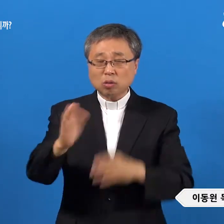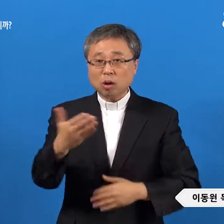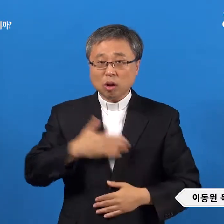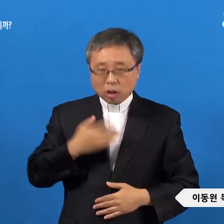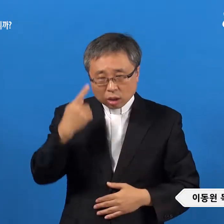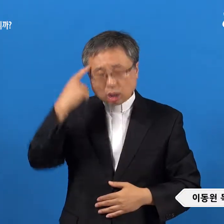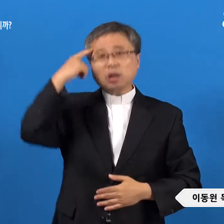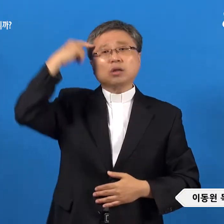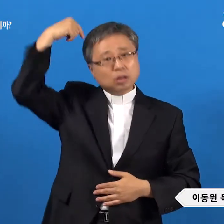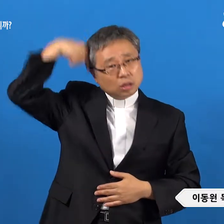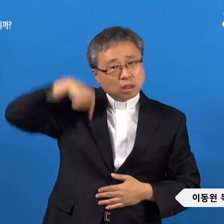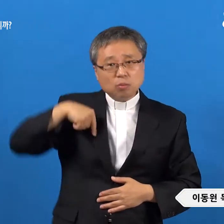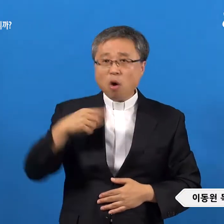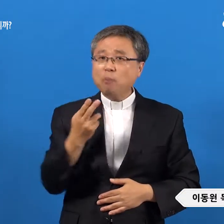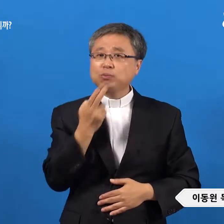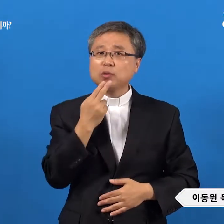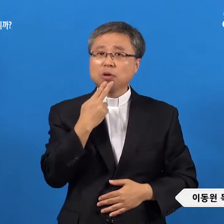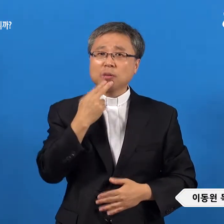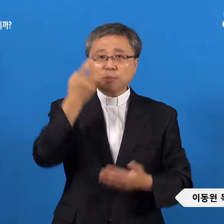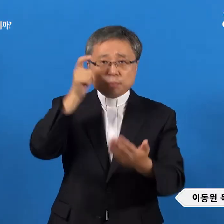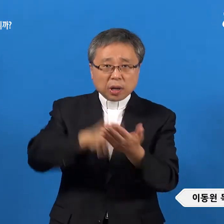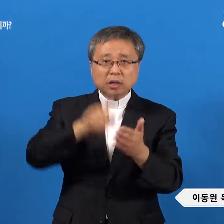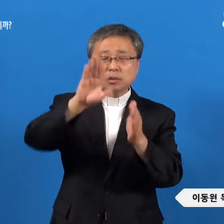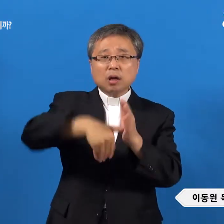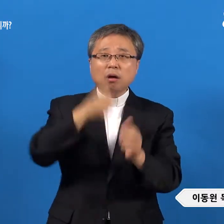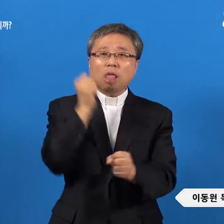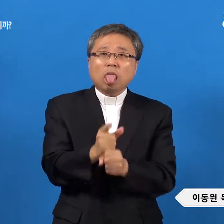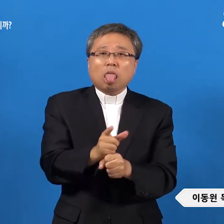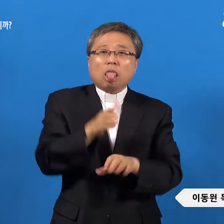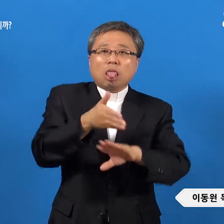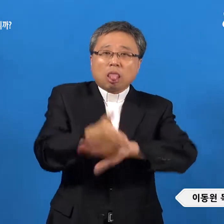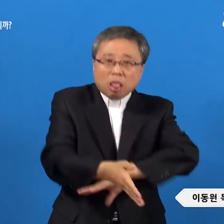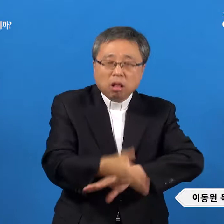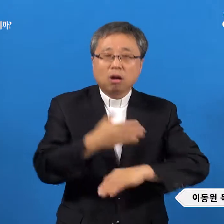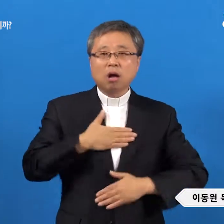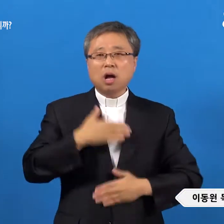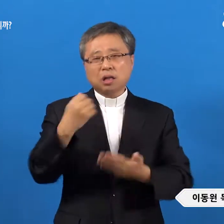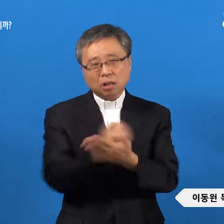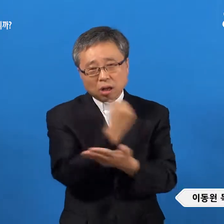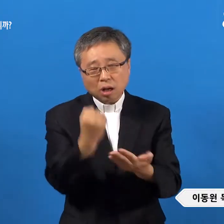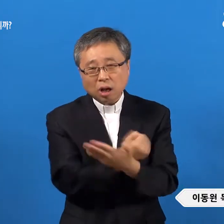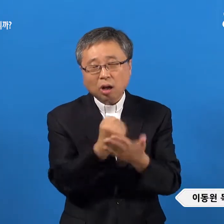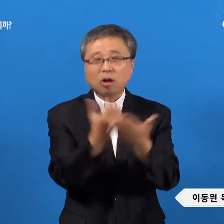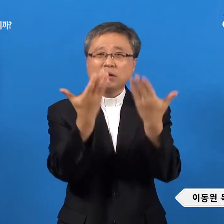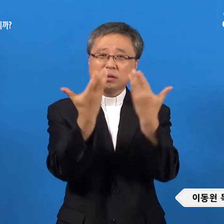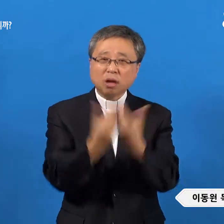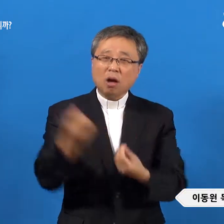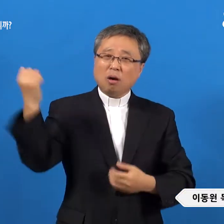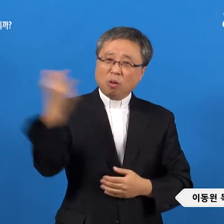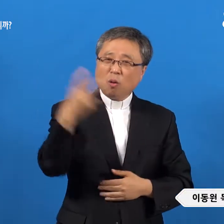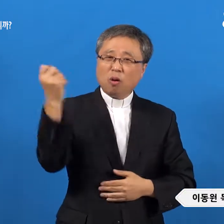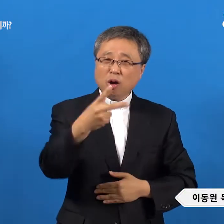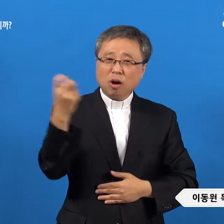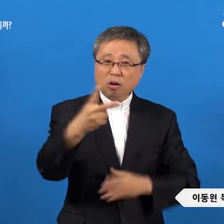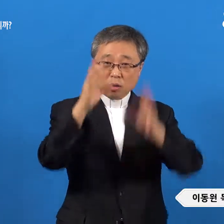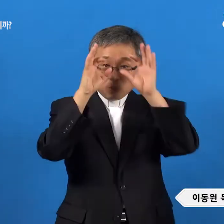증상이 없이 그것을 발견했을 때 이미 때가 늦어버린 안타까운 그런 케이스들을 종종 볼 수가 있지